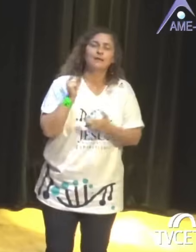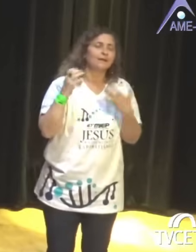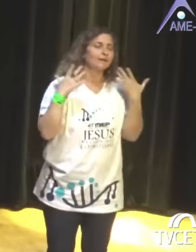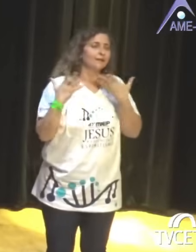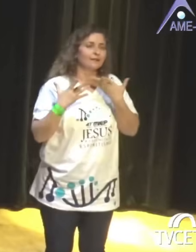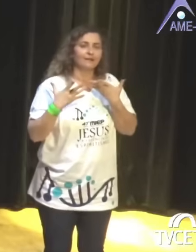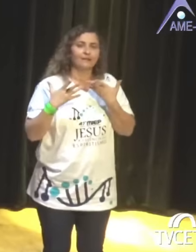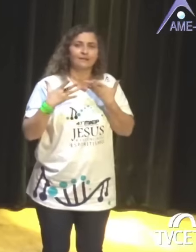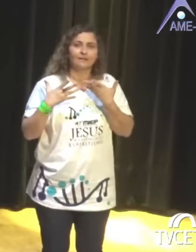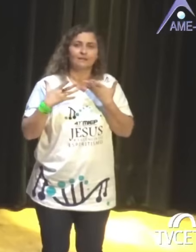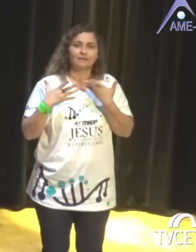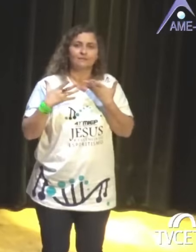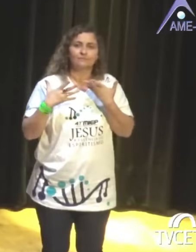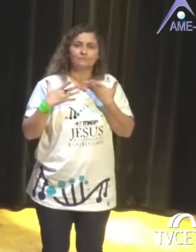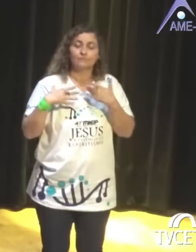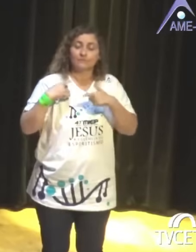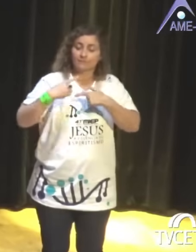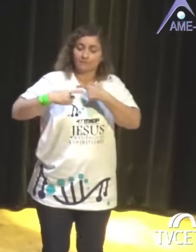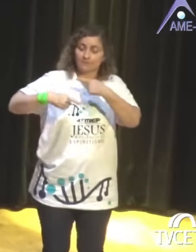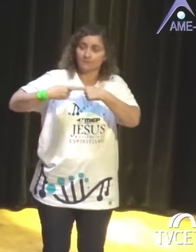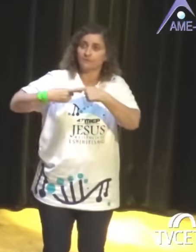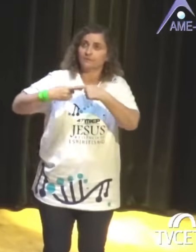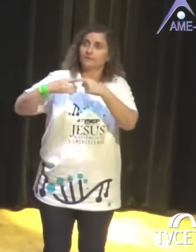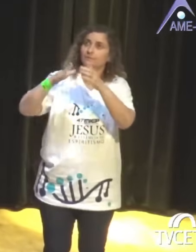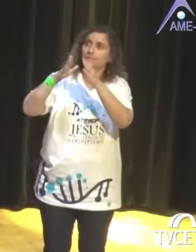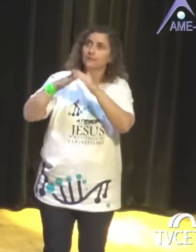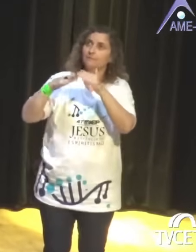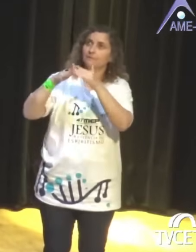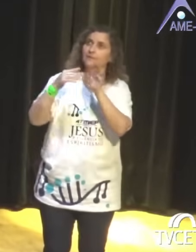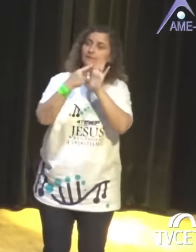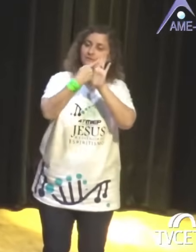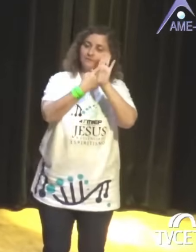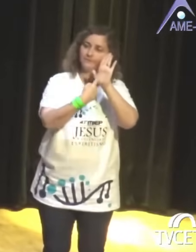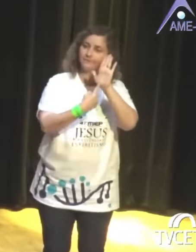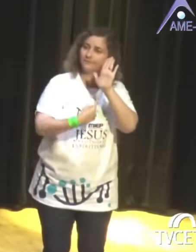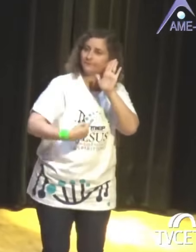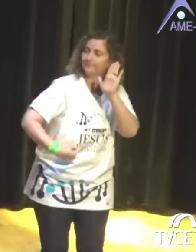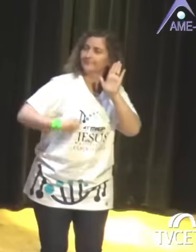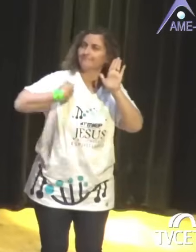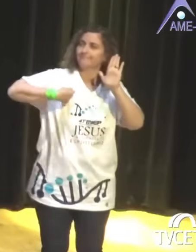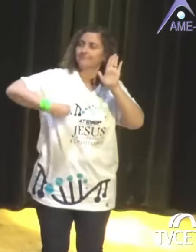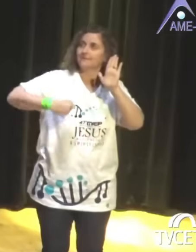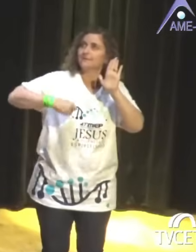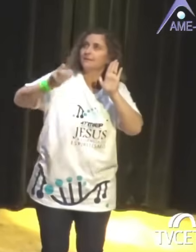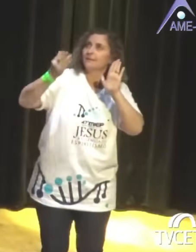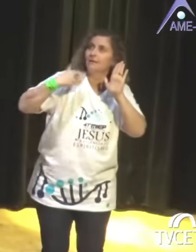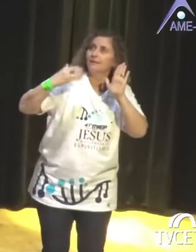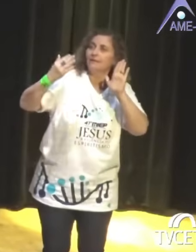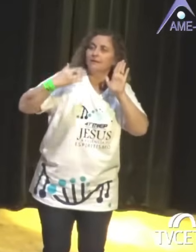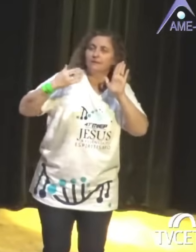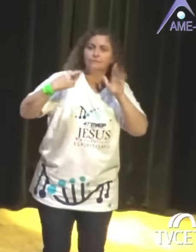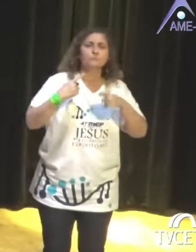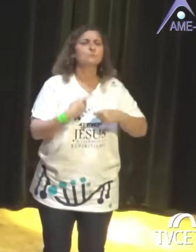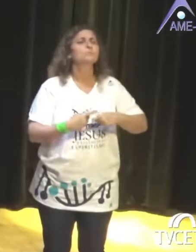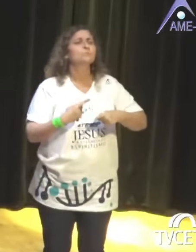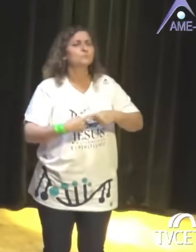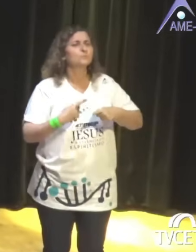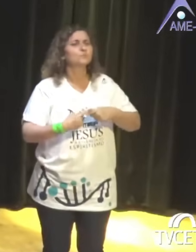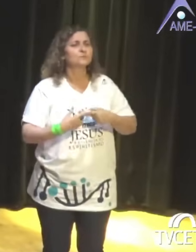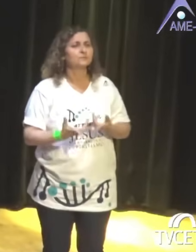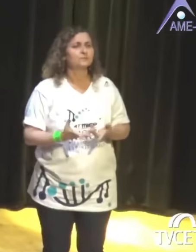uma adulação depois você começa com a lista por quê Por